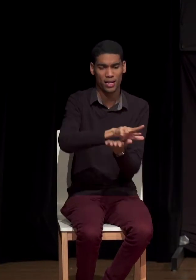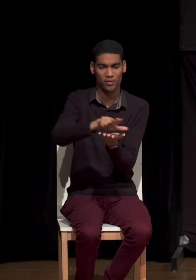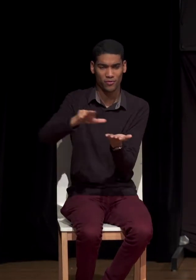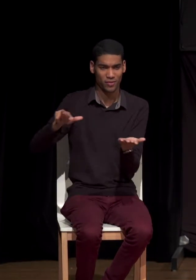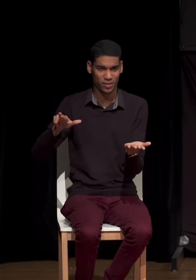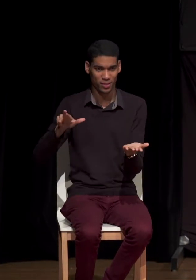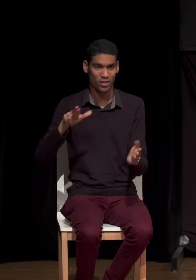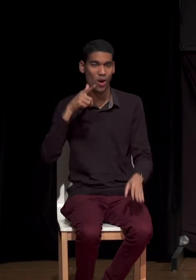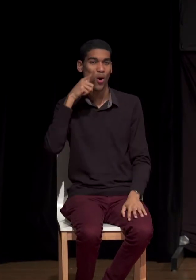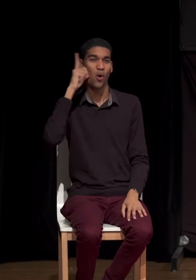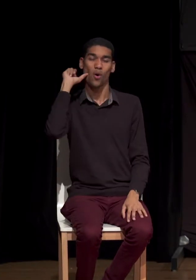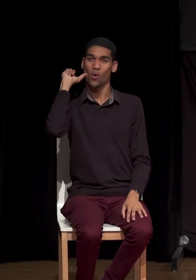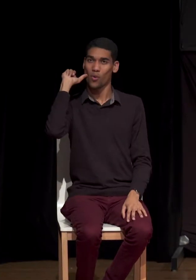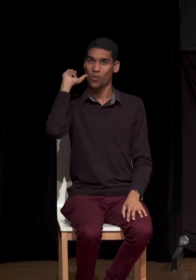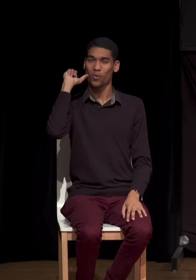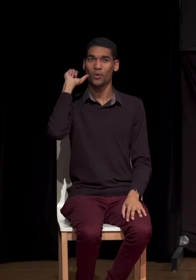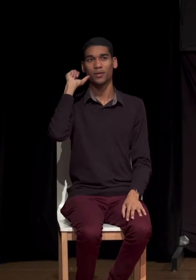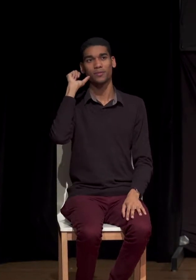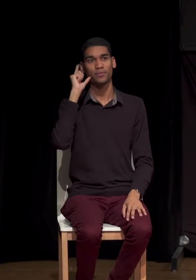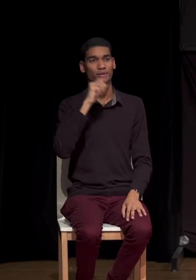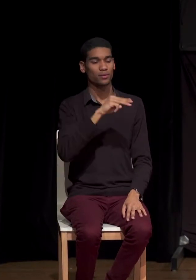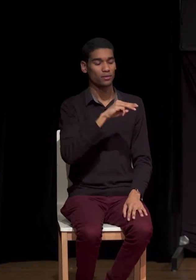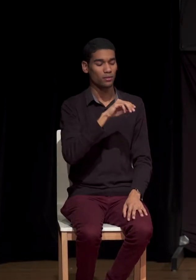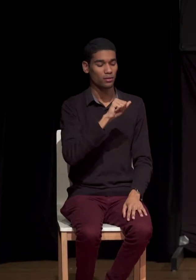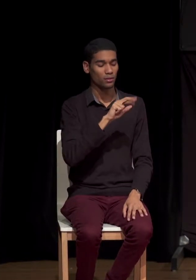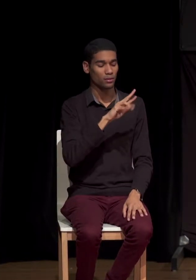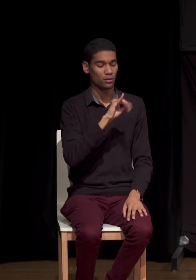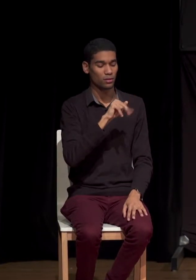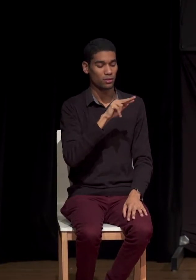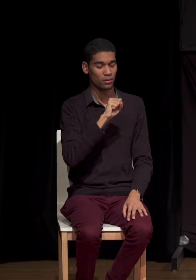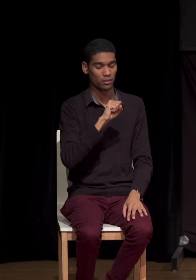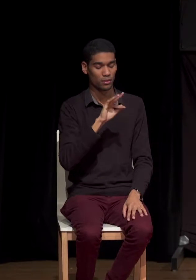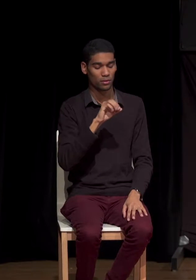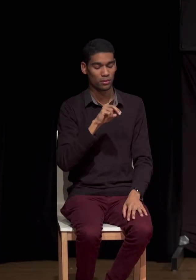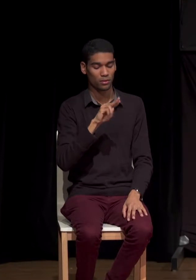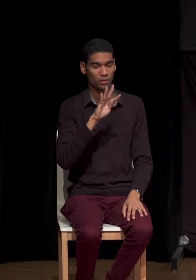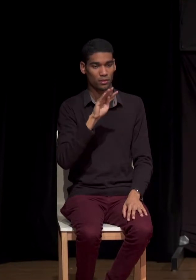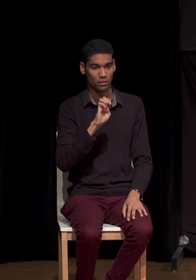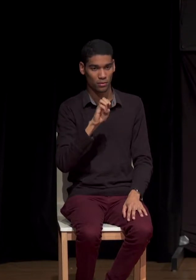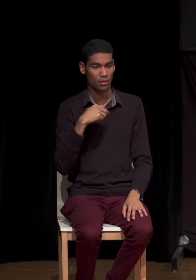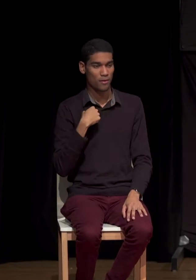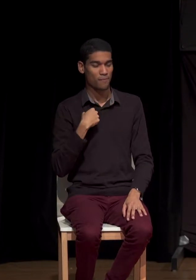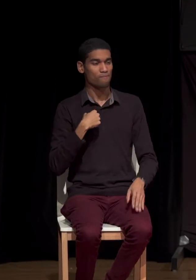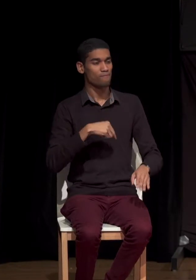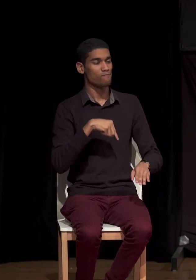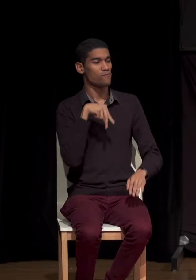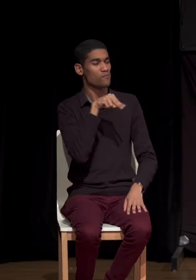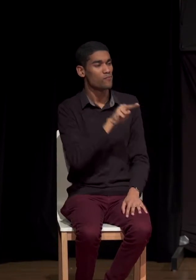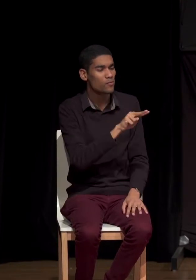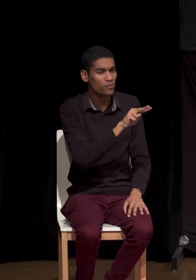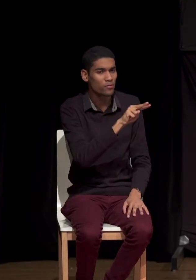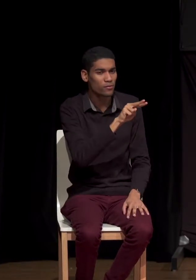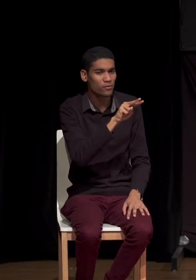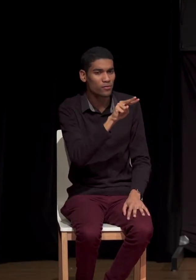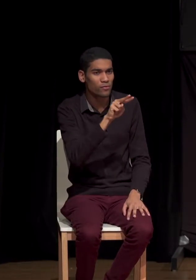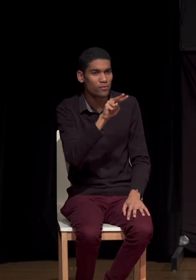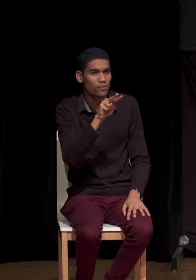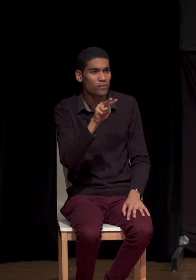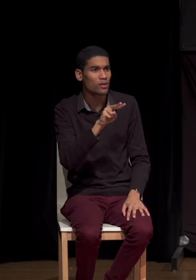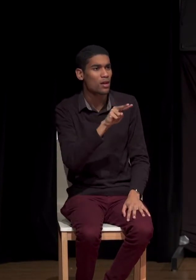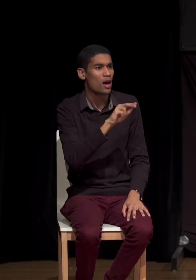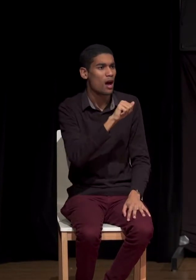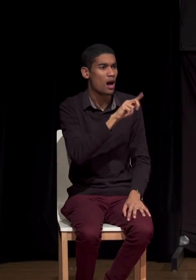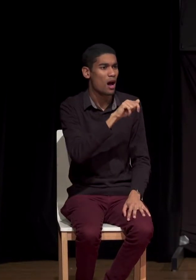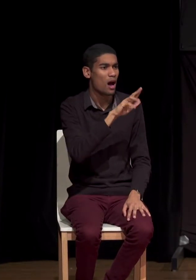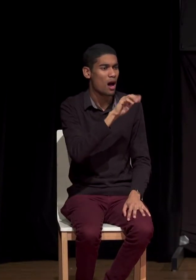eu passei em frente a Martins Fontes, que é lá perto da ação educativa, olhei na vitrine e fiquei pasma. Estava lá a Angela